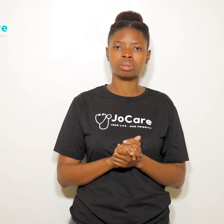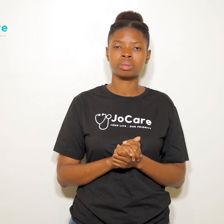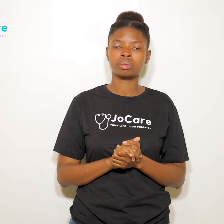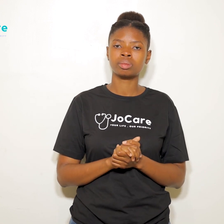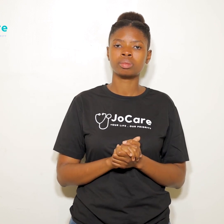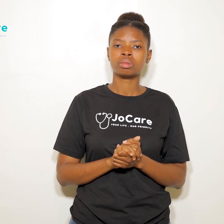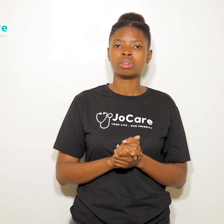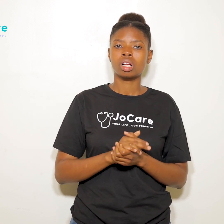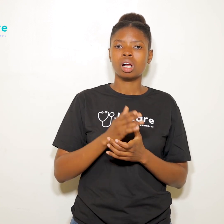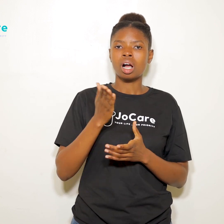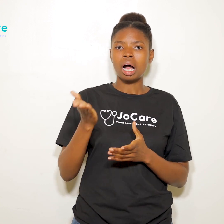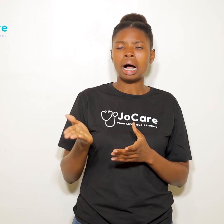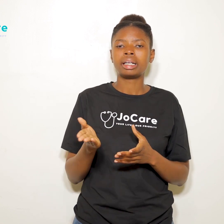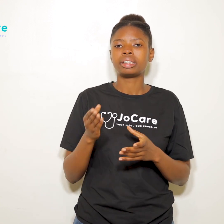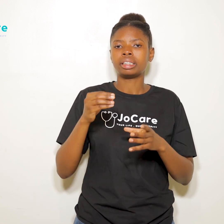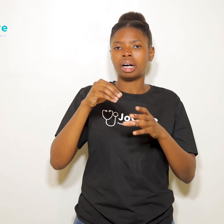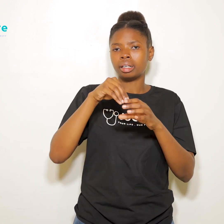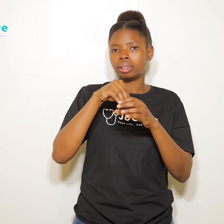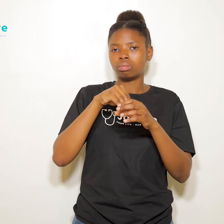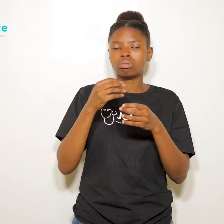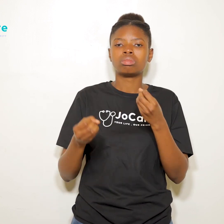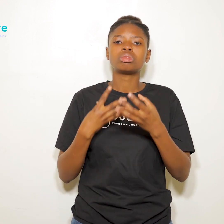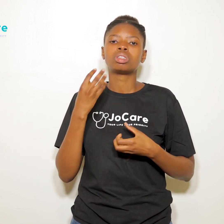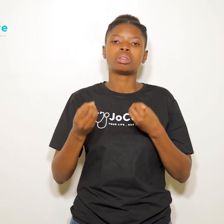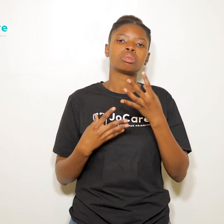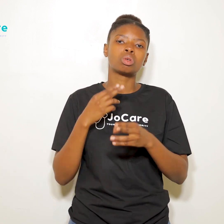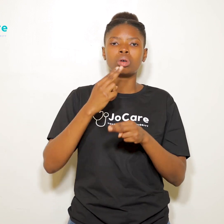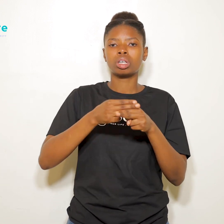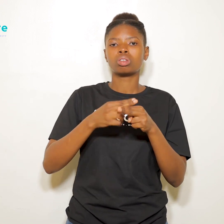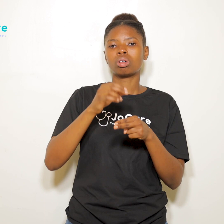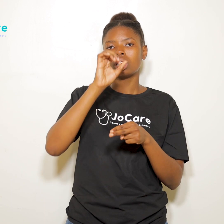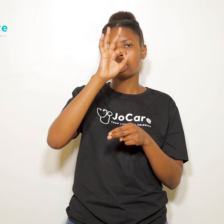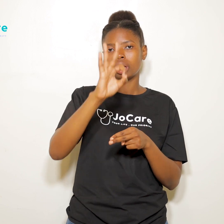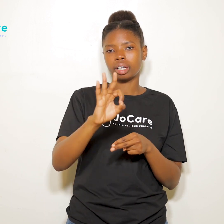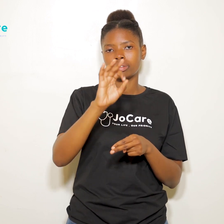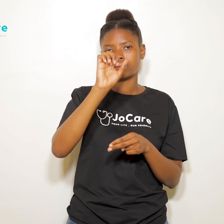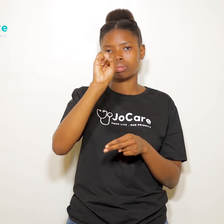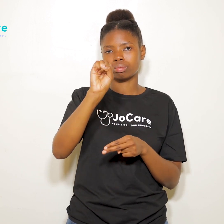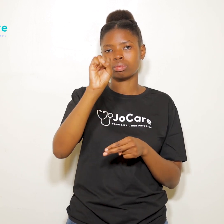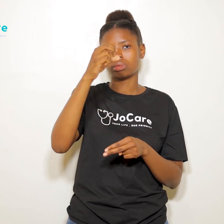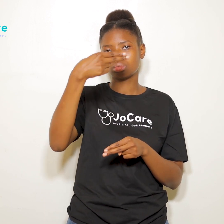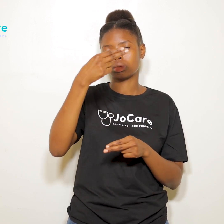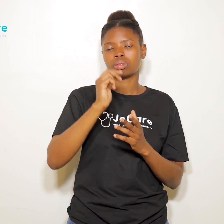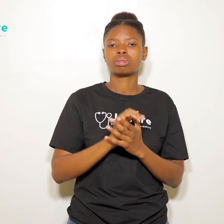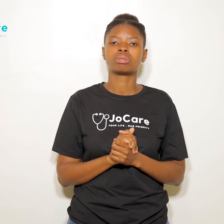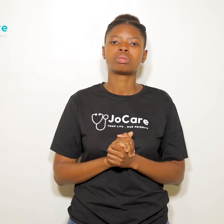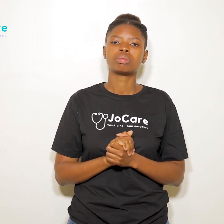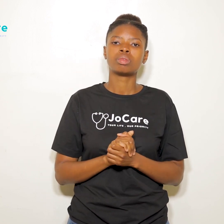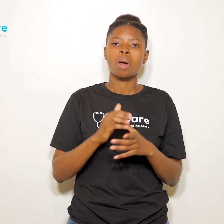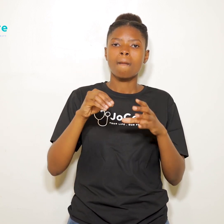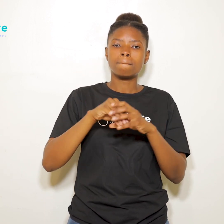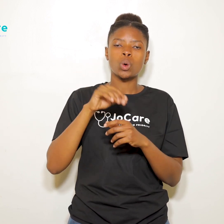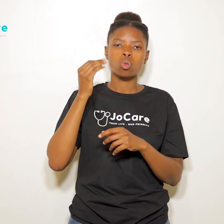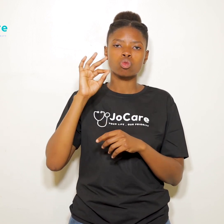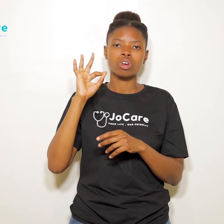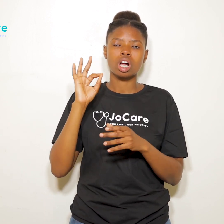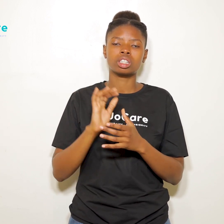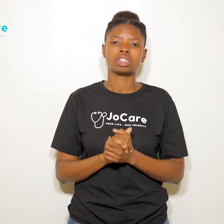mu rwego bwa FSH, niko bayita mu gifaransa. ubwo magambo arambuye Magambo arambuye